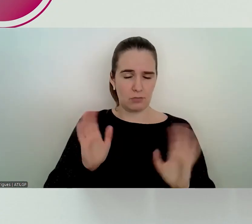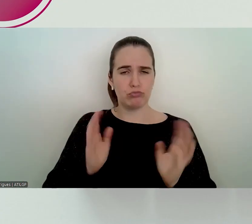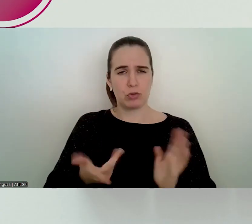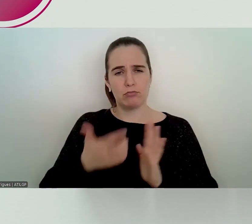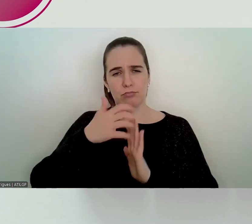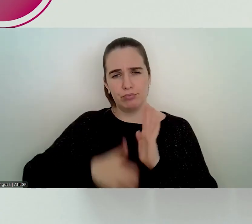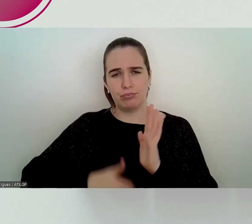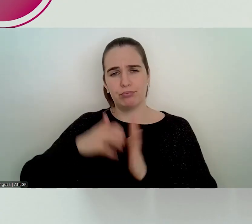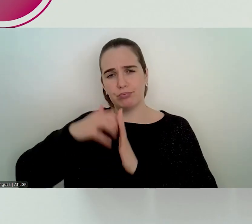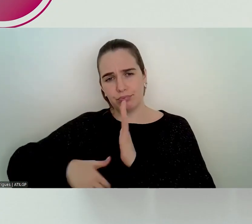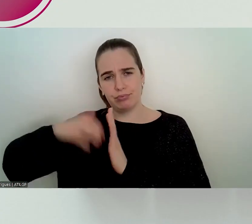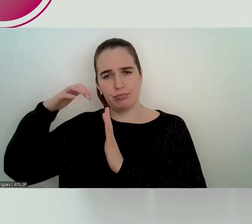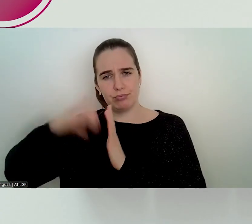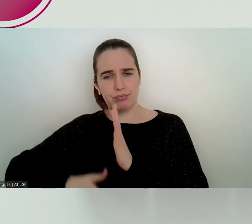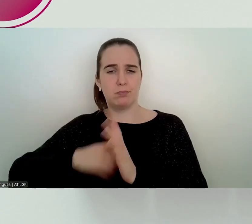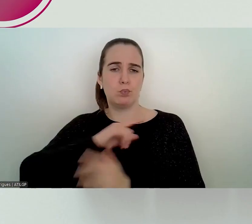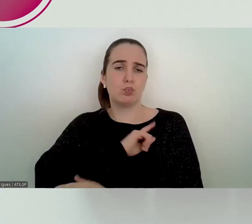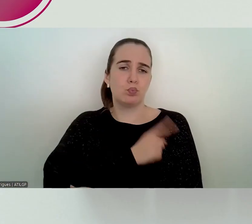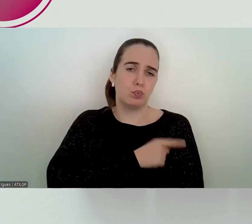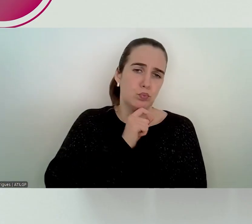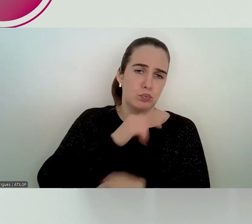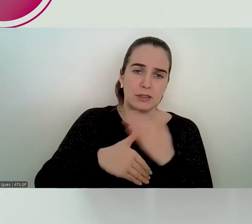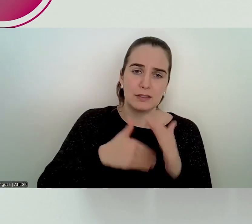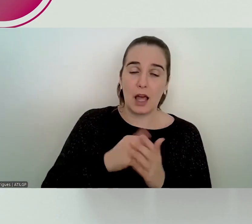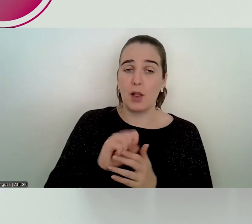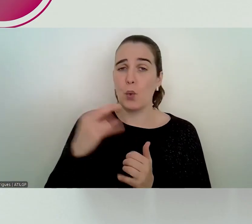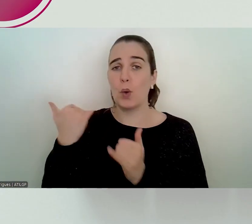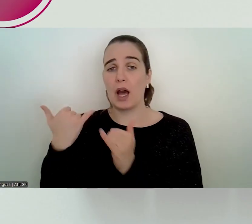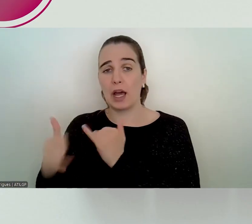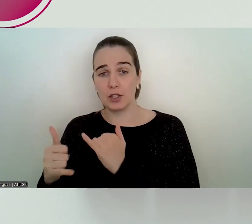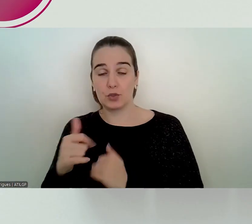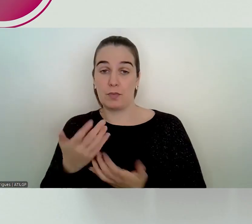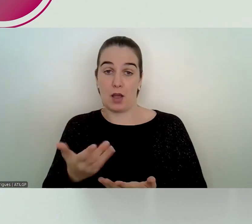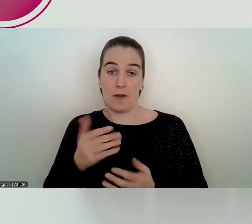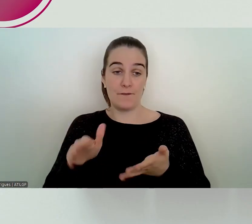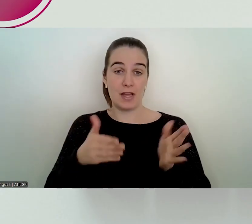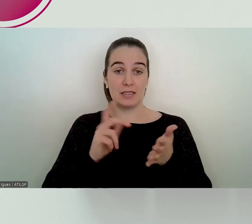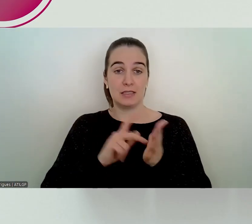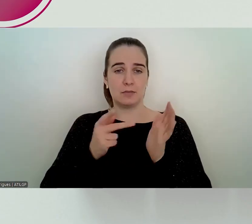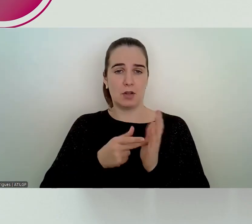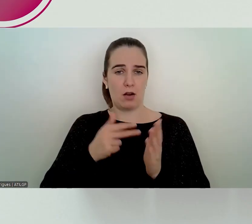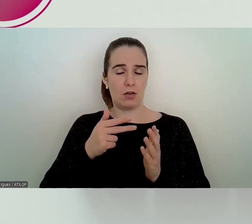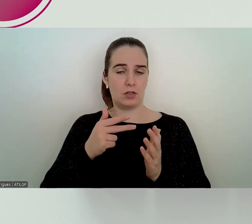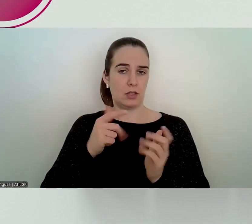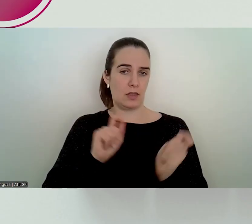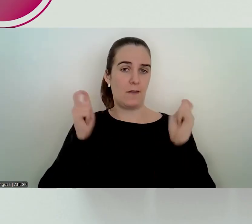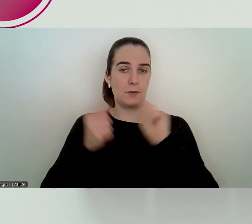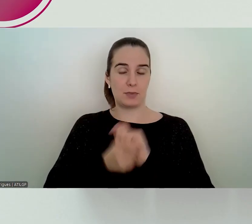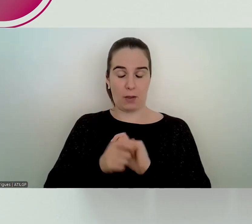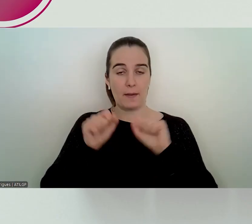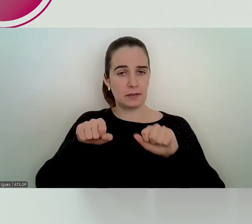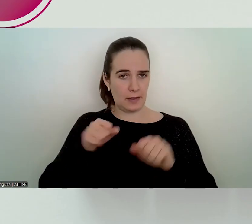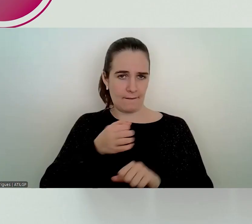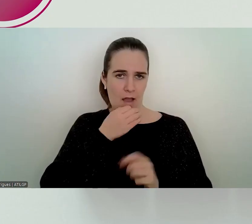sobre os riscos e o potencial que esta transformação tecnológica poderá ter a diversos níveis, mas